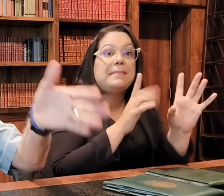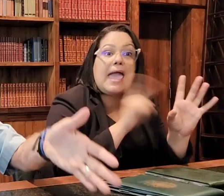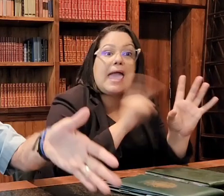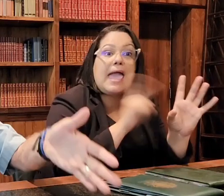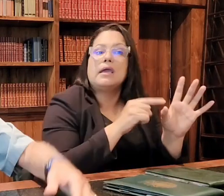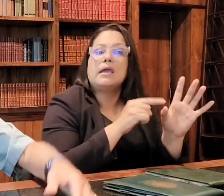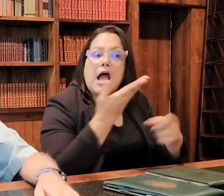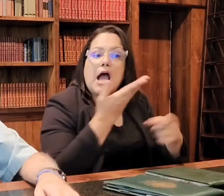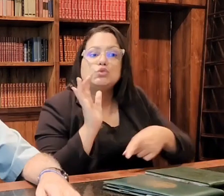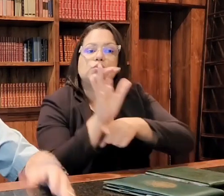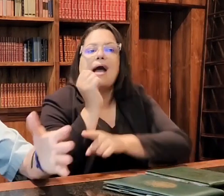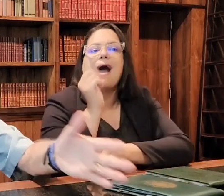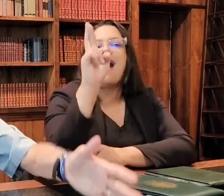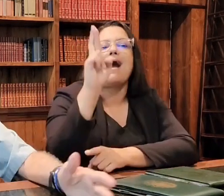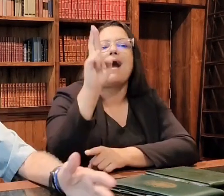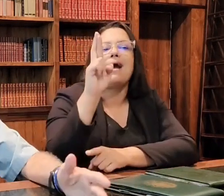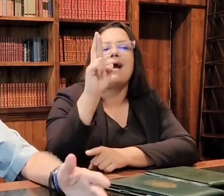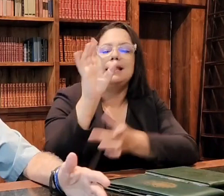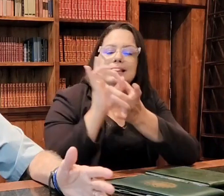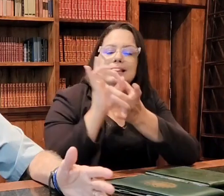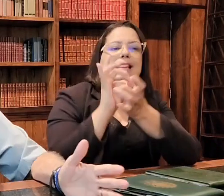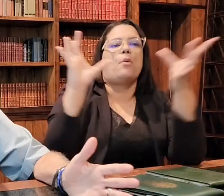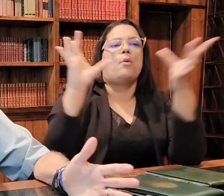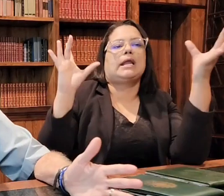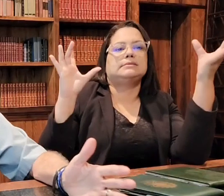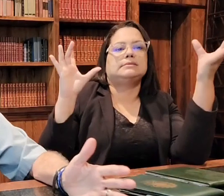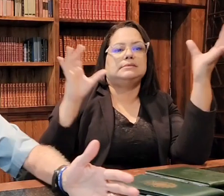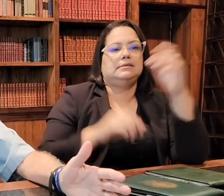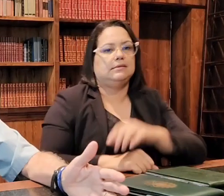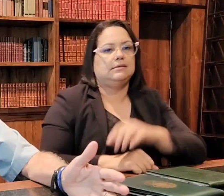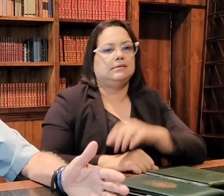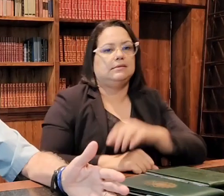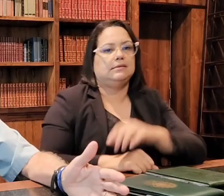na frente agora, a partir de 1º de janeiro, não é bom.